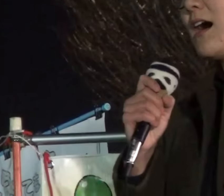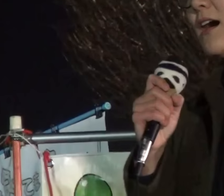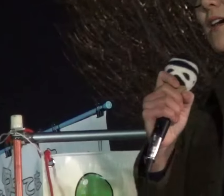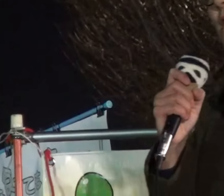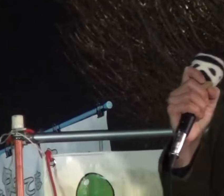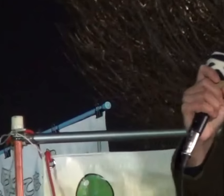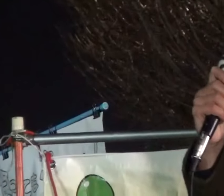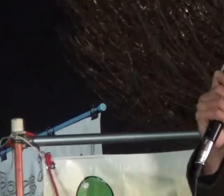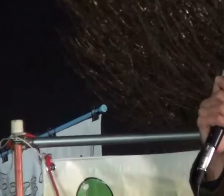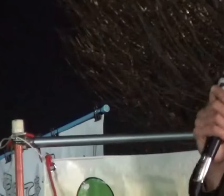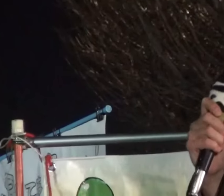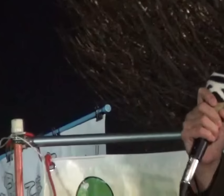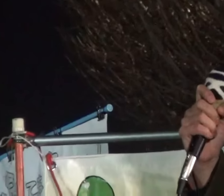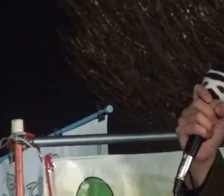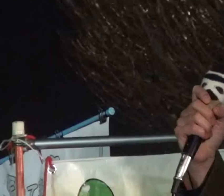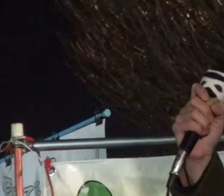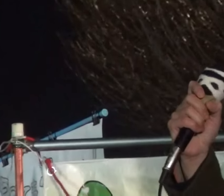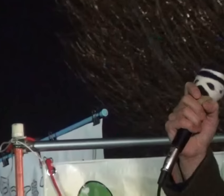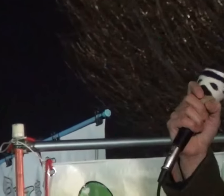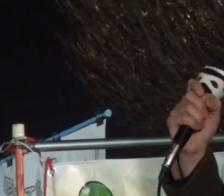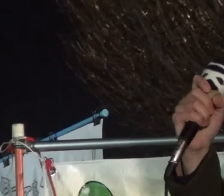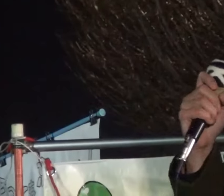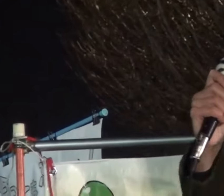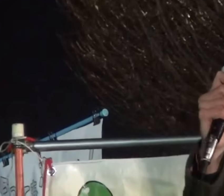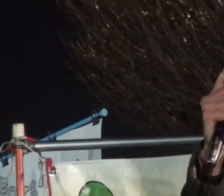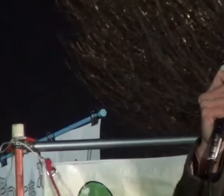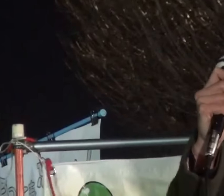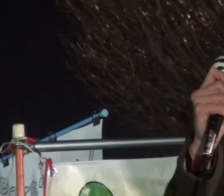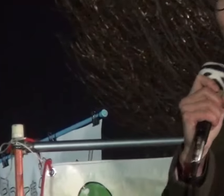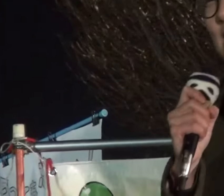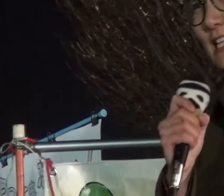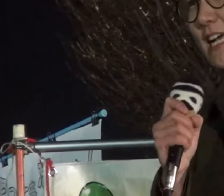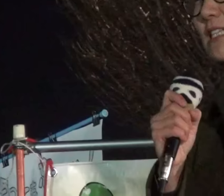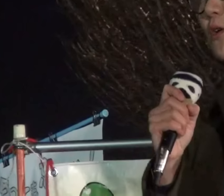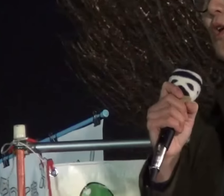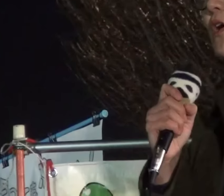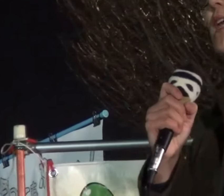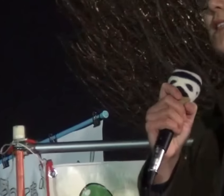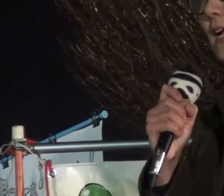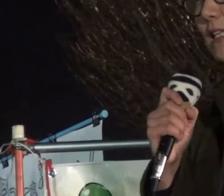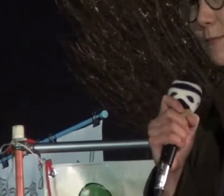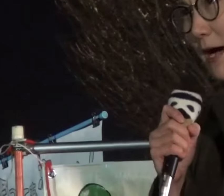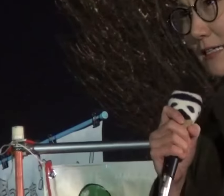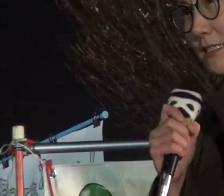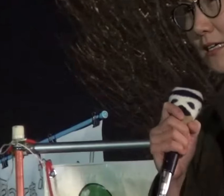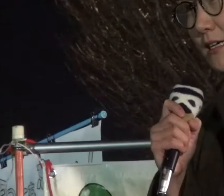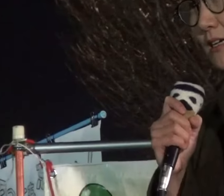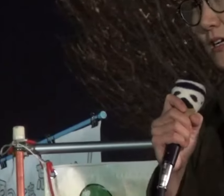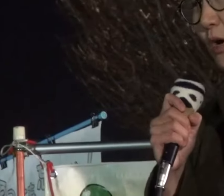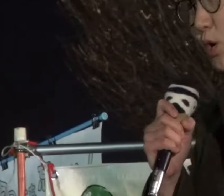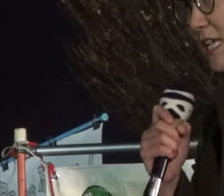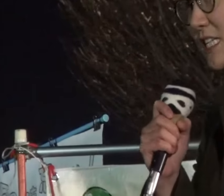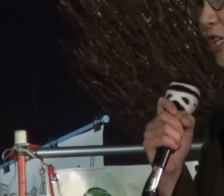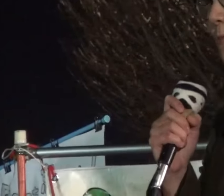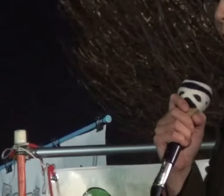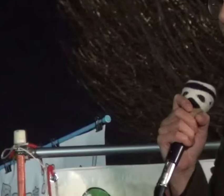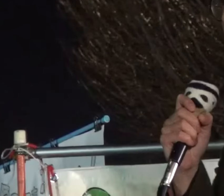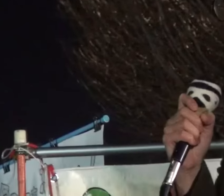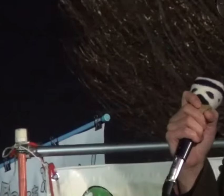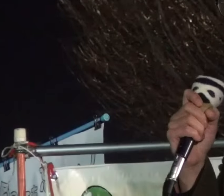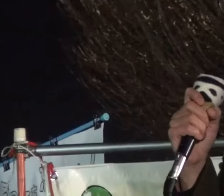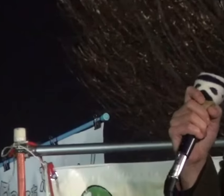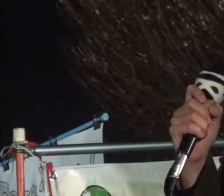今、いまだに20万を超える皆さんが避難生活を余儀なくされています。汚染水